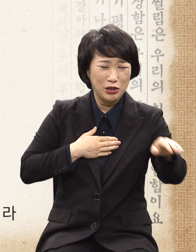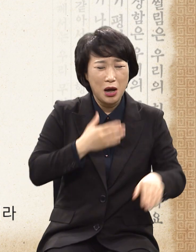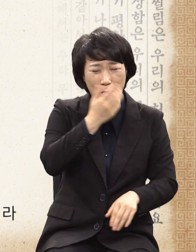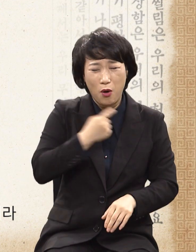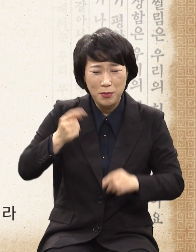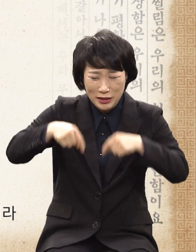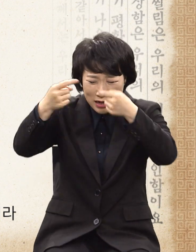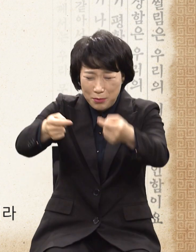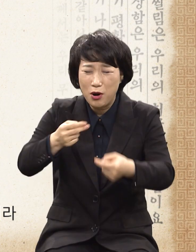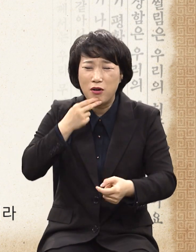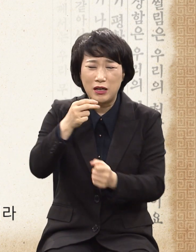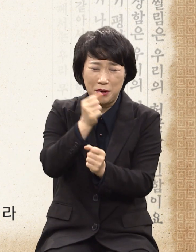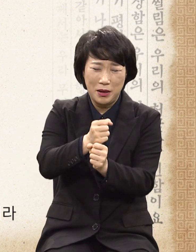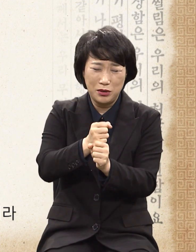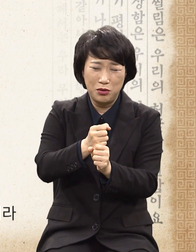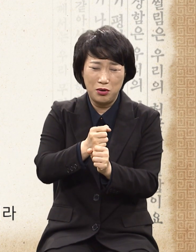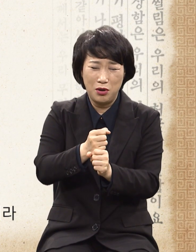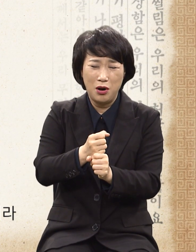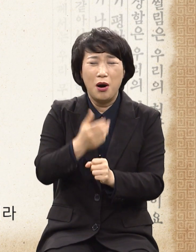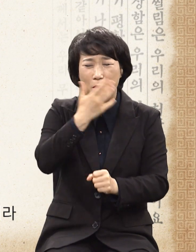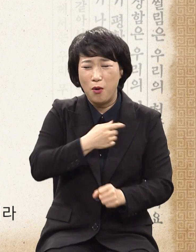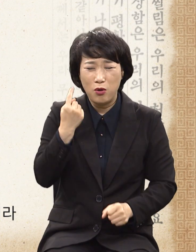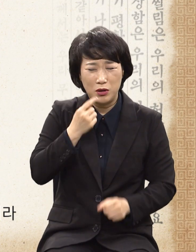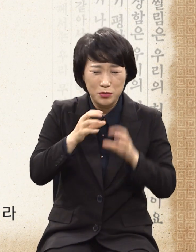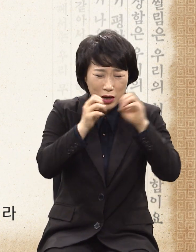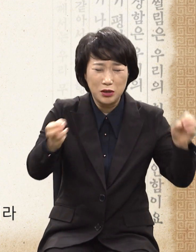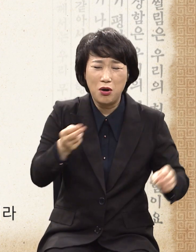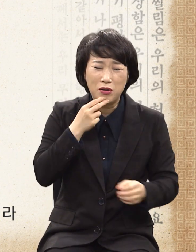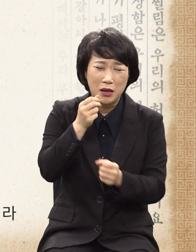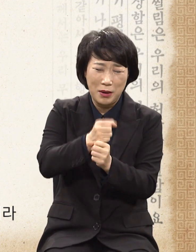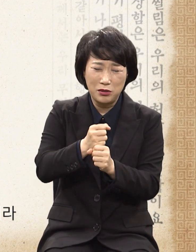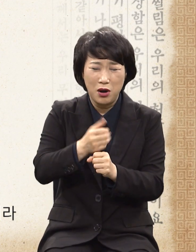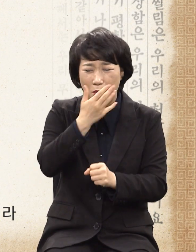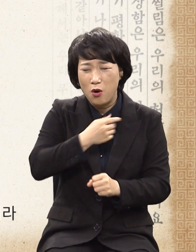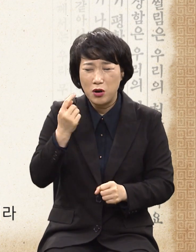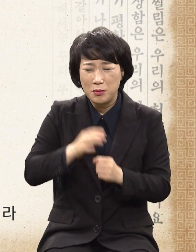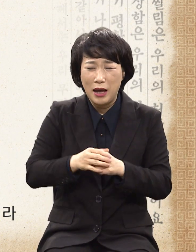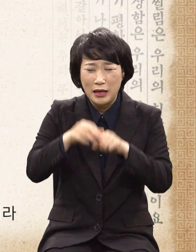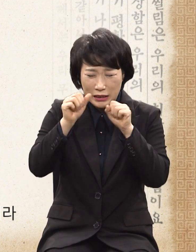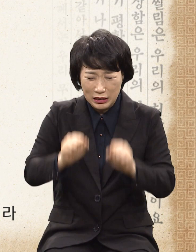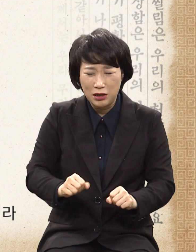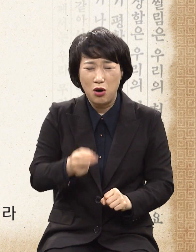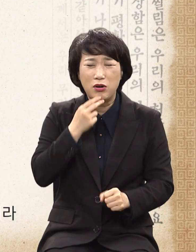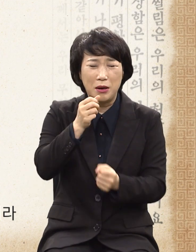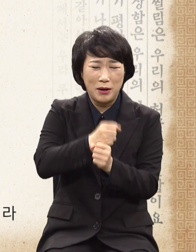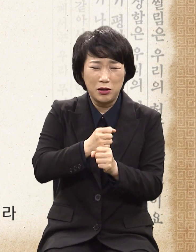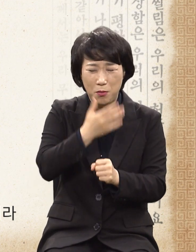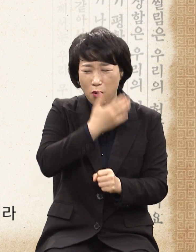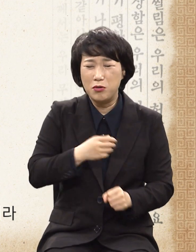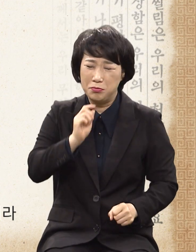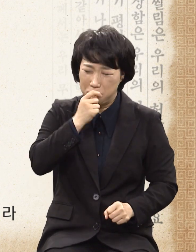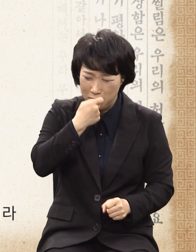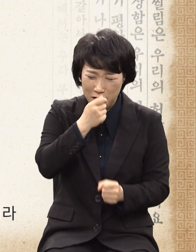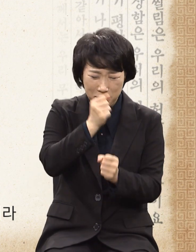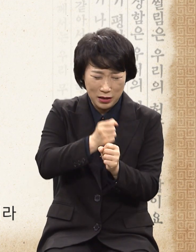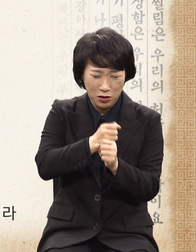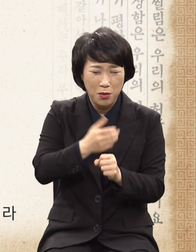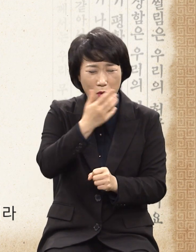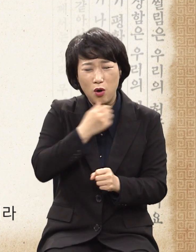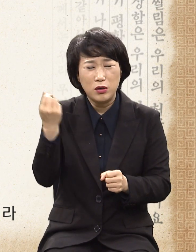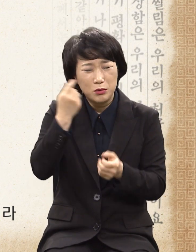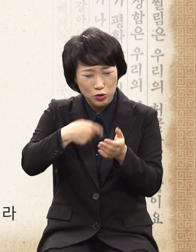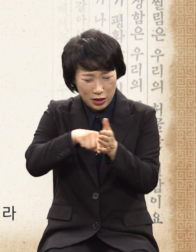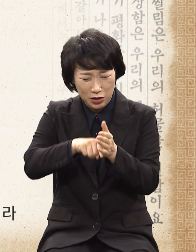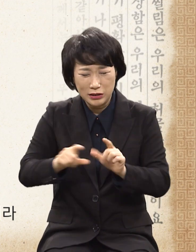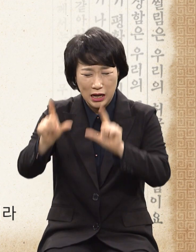복음에 참여하지 못하게 하고 복음을 전하지 못하게 하고 복음에 머무르지 못하게 하고 복음을 말하지 못하게 하고 복음에 살지 못하게